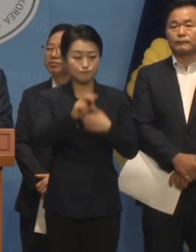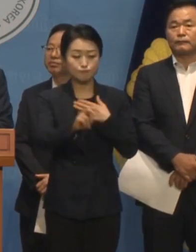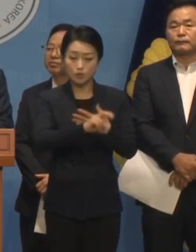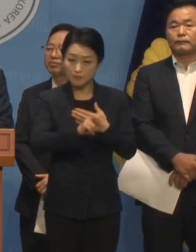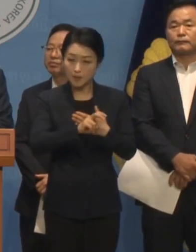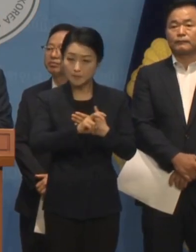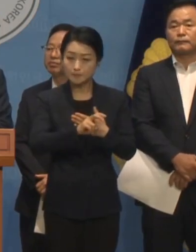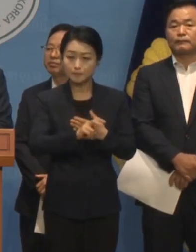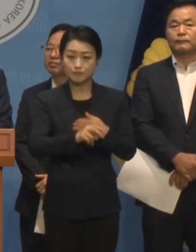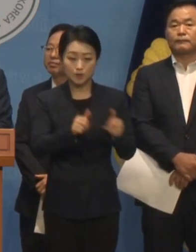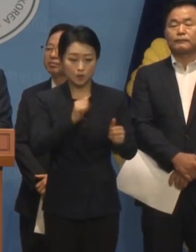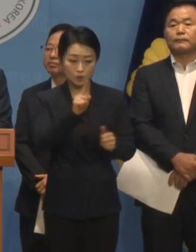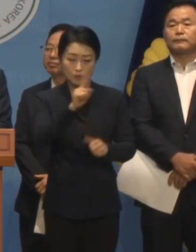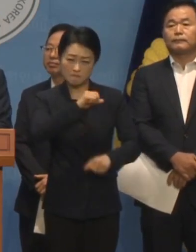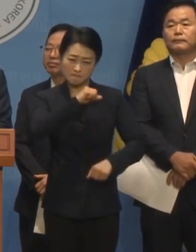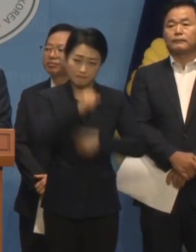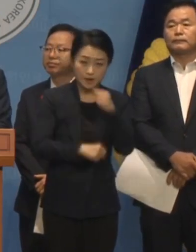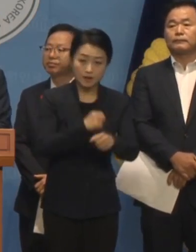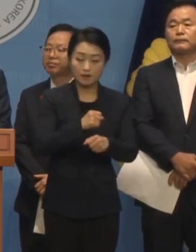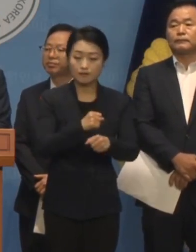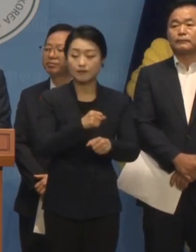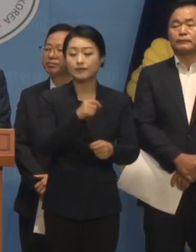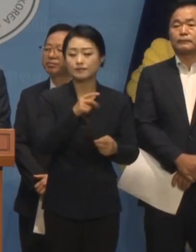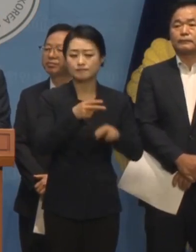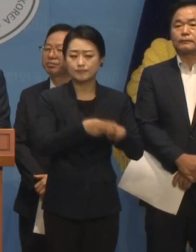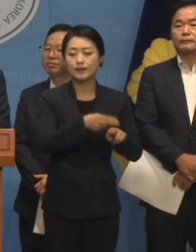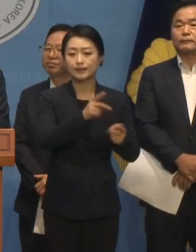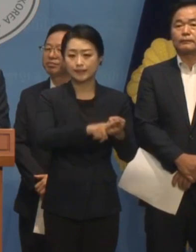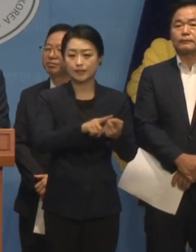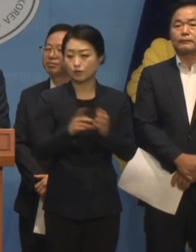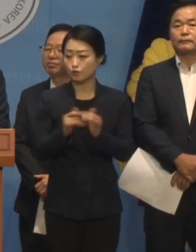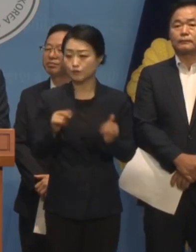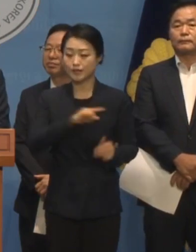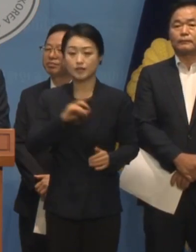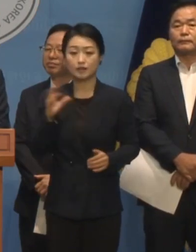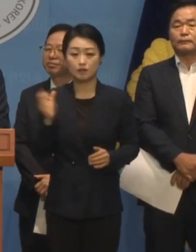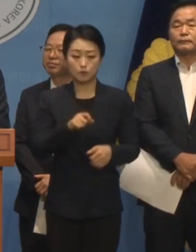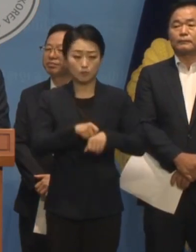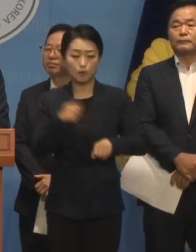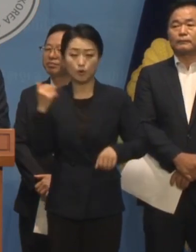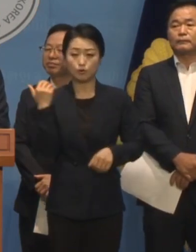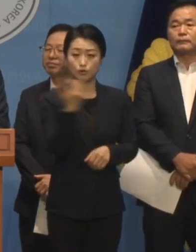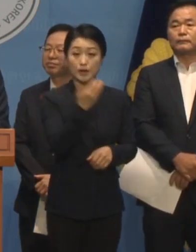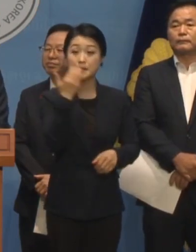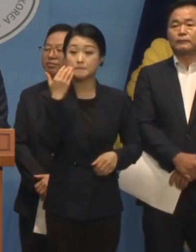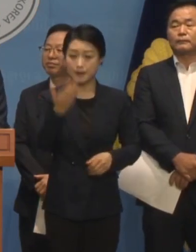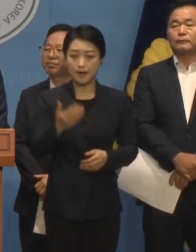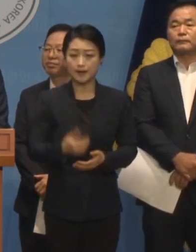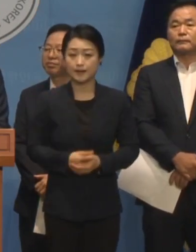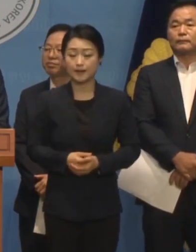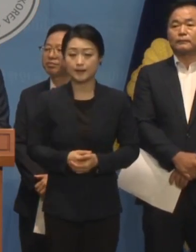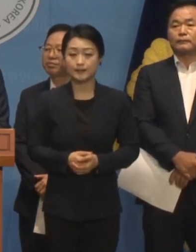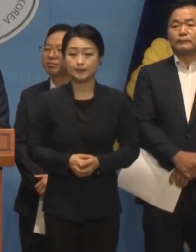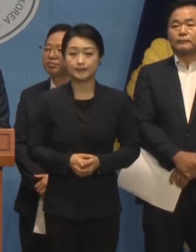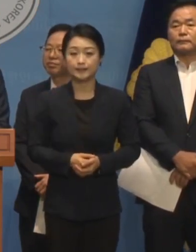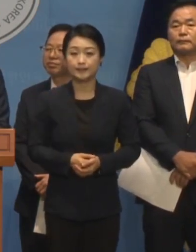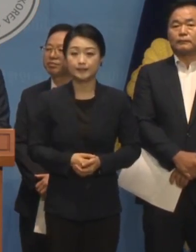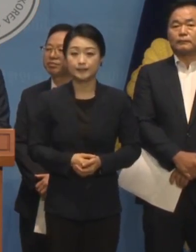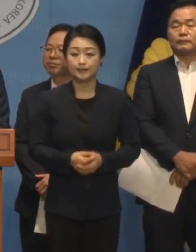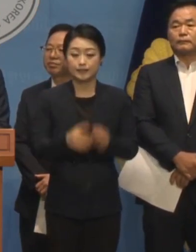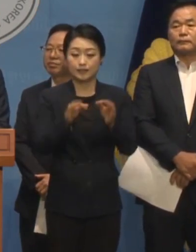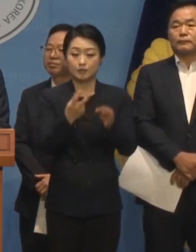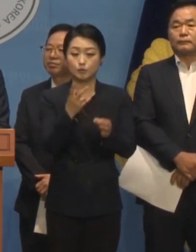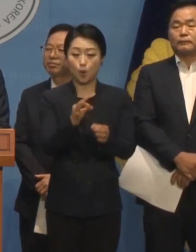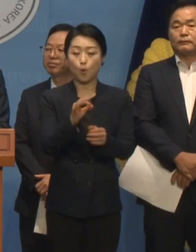불법적인 공소권을 불법적으로 남용하는 행태에 대해서 반드시 국민의 이름으로 심판할 수 있도록 하겠습니다. 김현